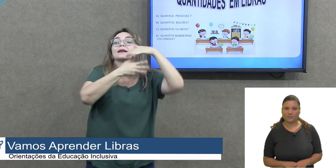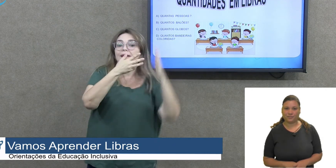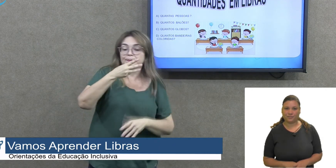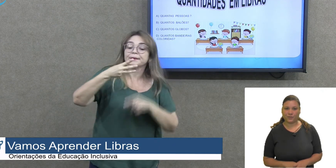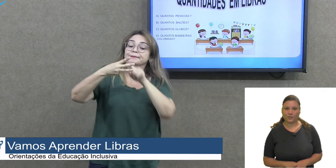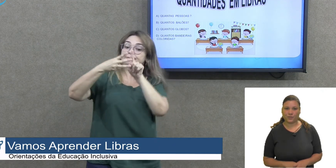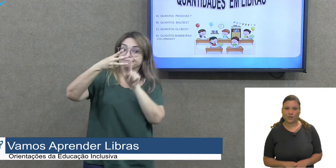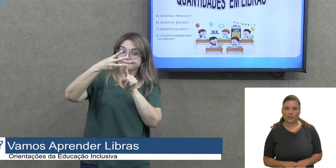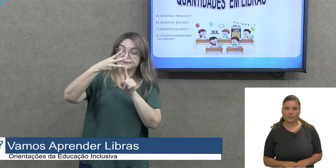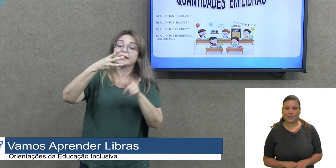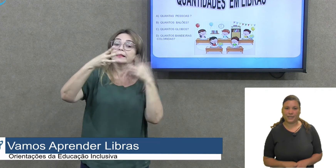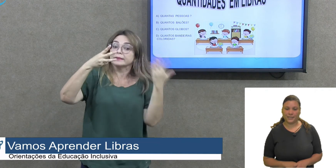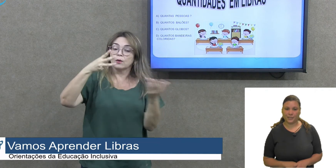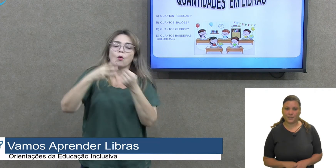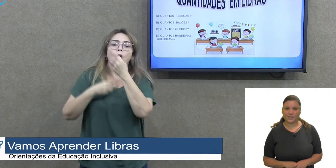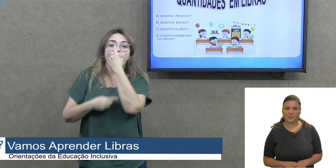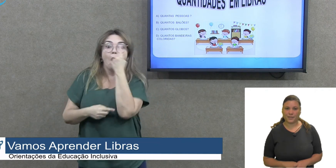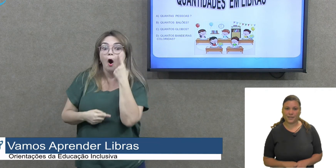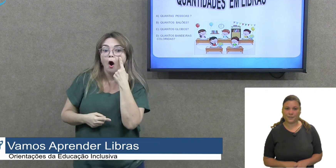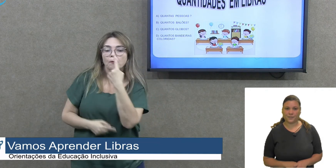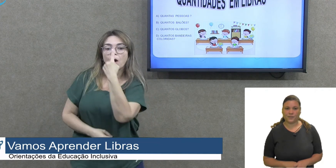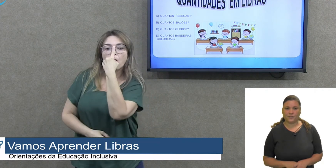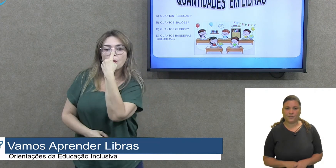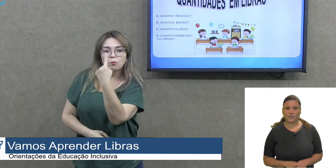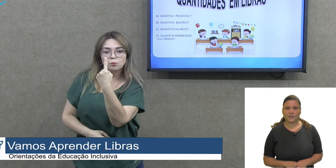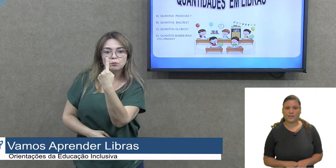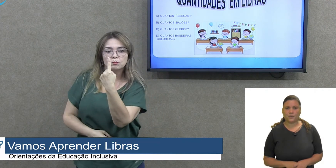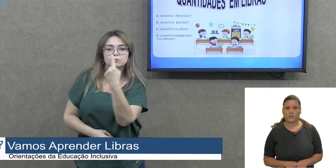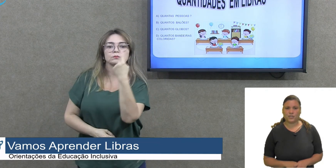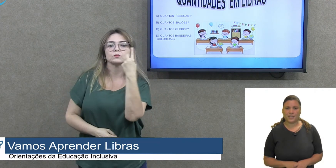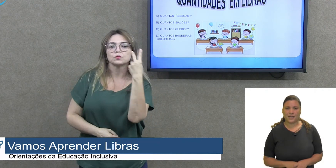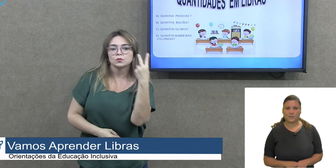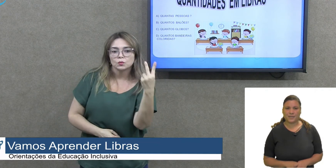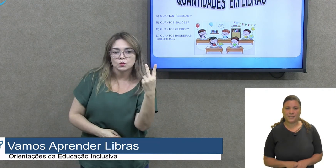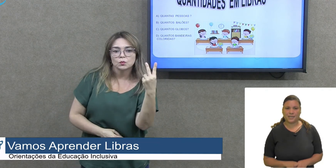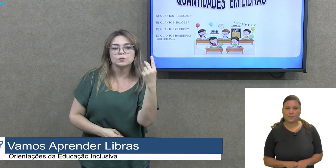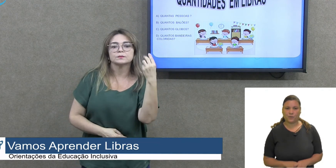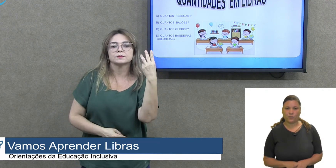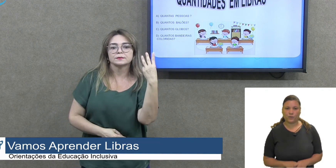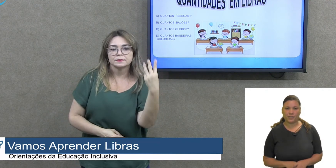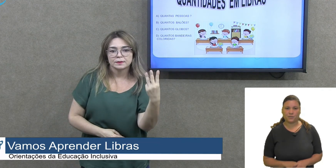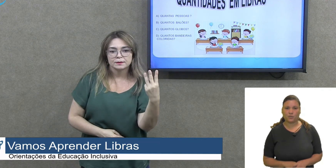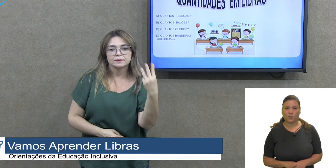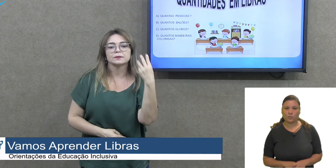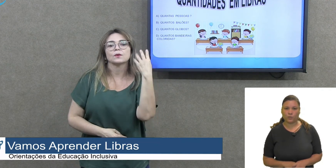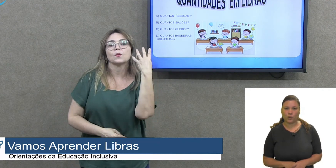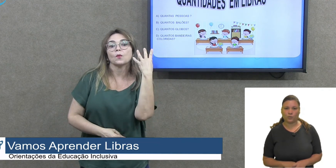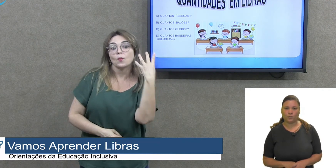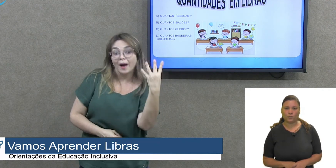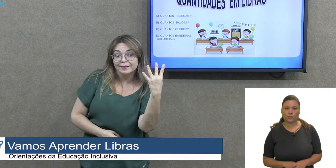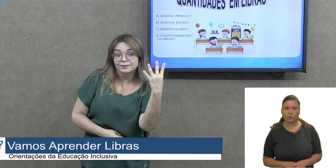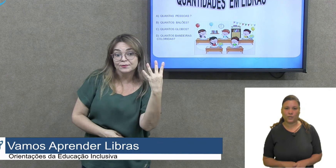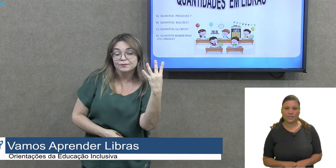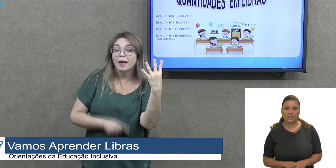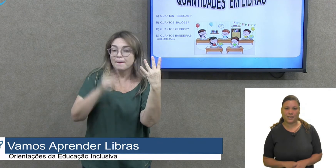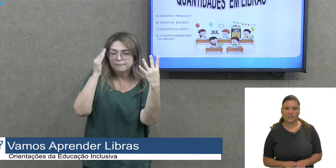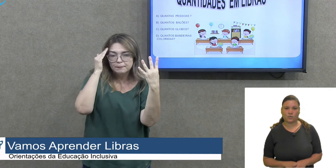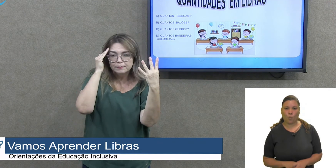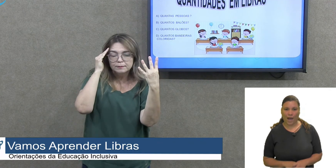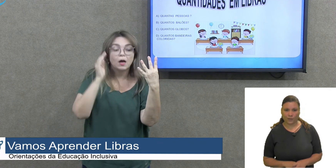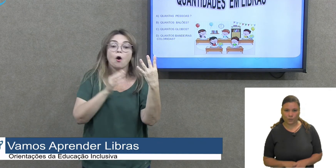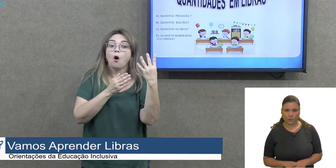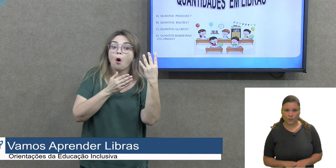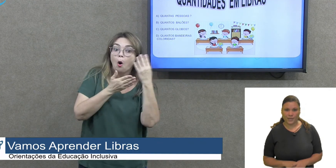Quantidade. Viu só? Em libras também. O que que é quantidade? Perceba, a configuração de mão muda. Um, dois,